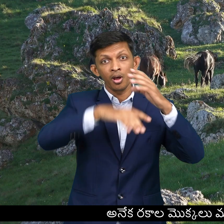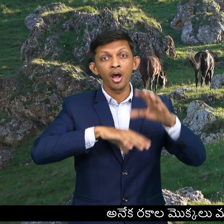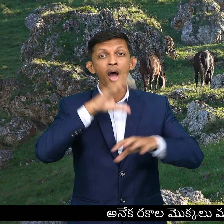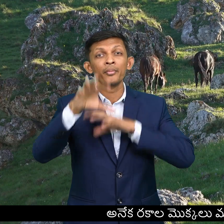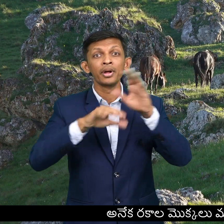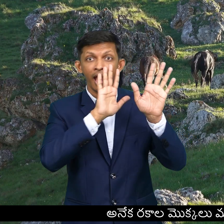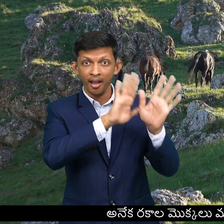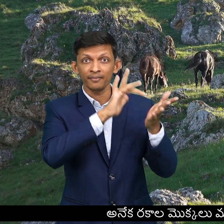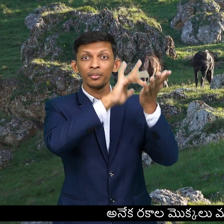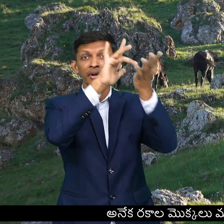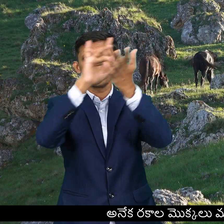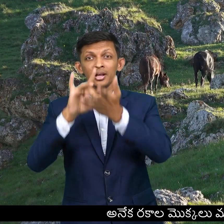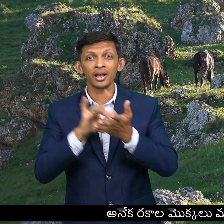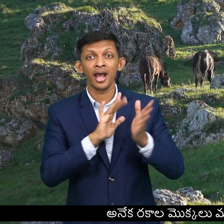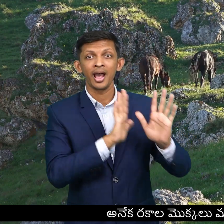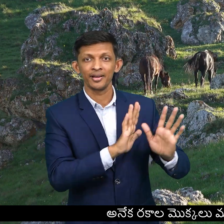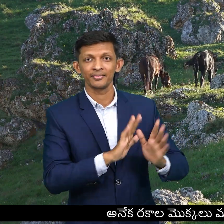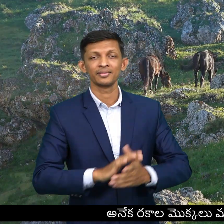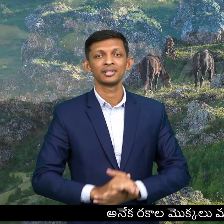జంతువులు నివసిస్తాయి.